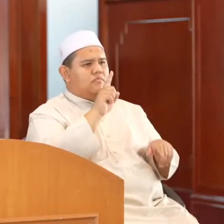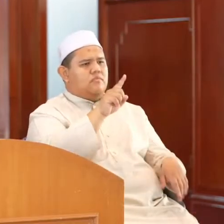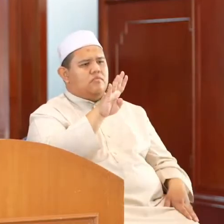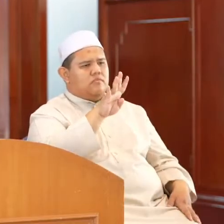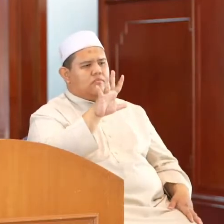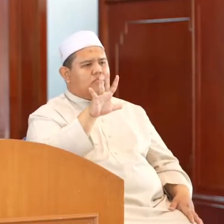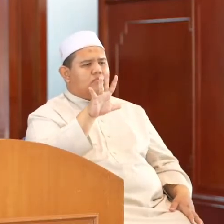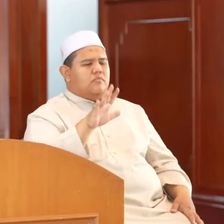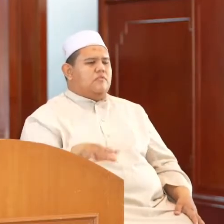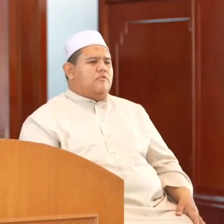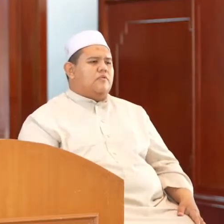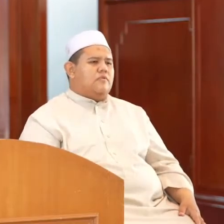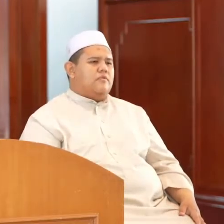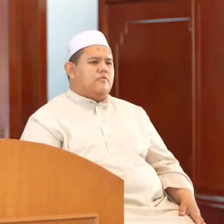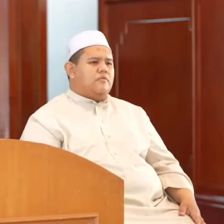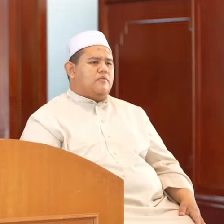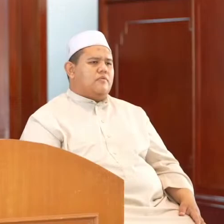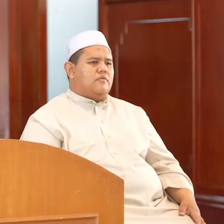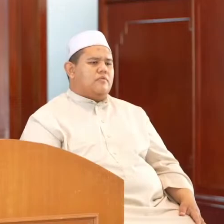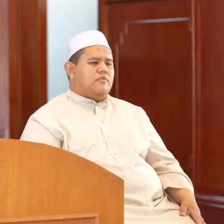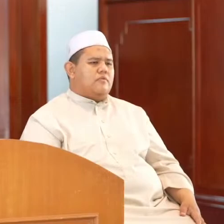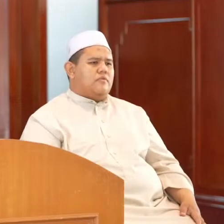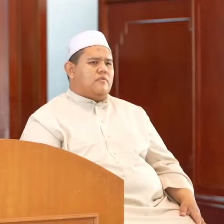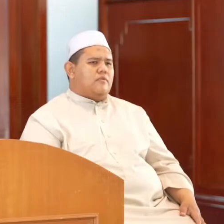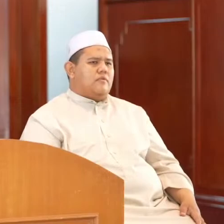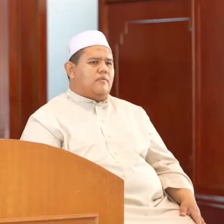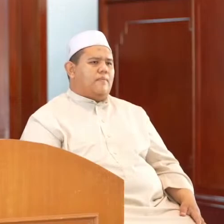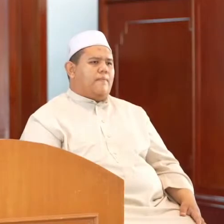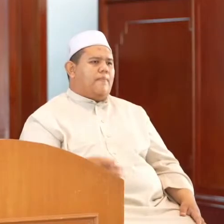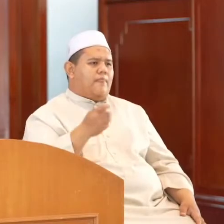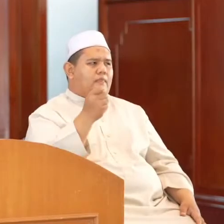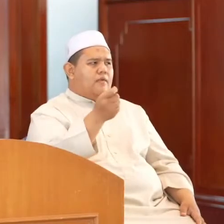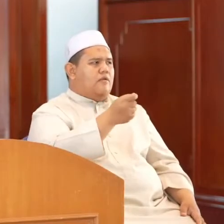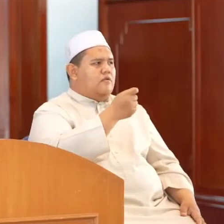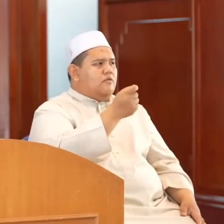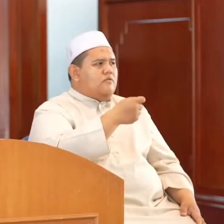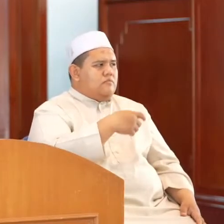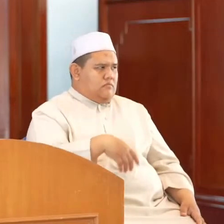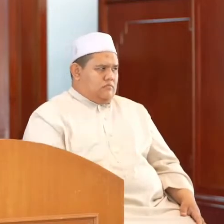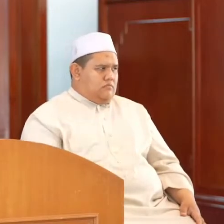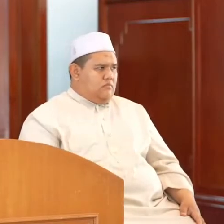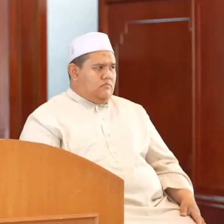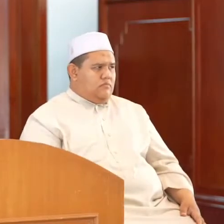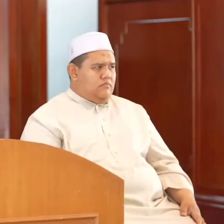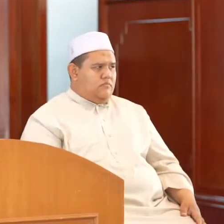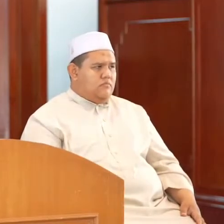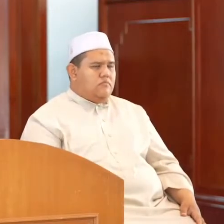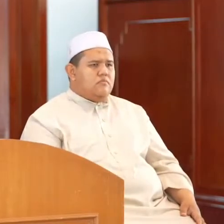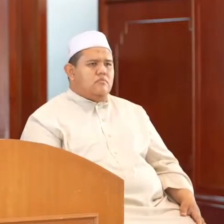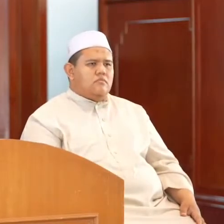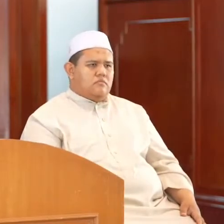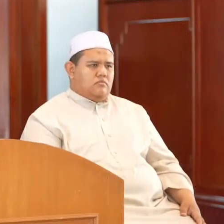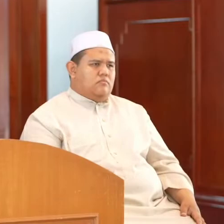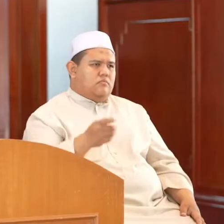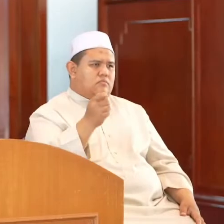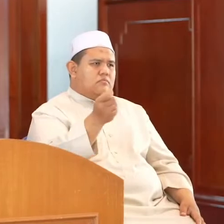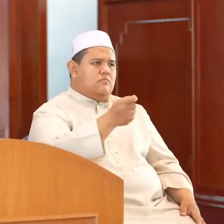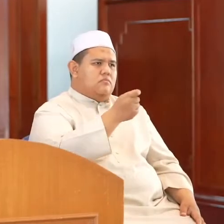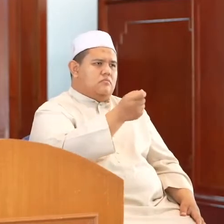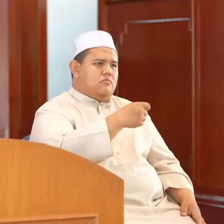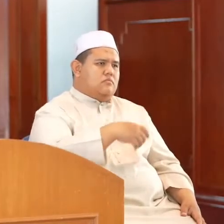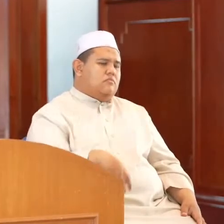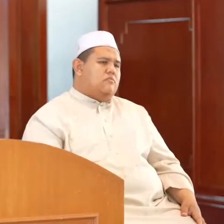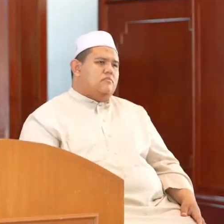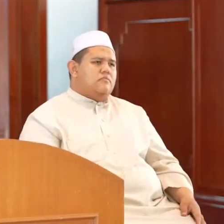145. Qala al-musannifu rahimahullah, iza waqa'a minka zambun